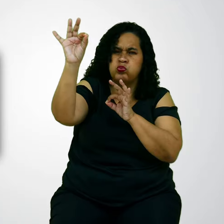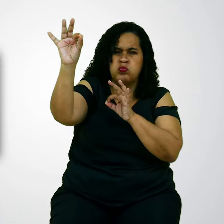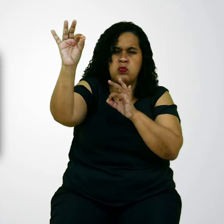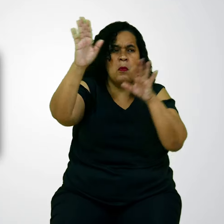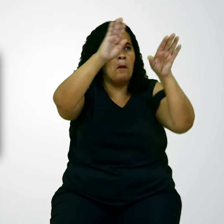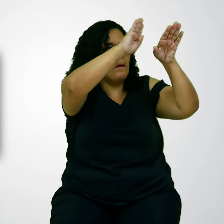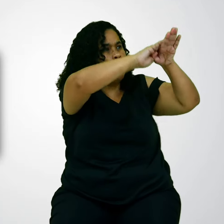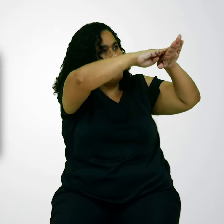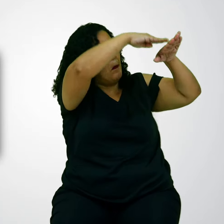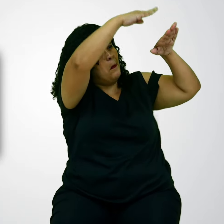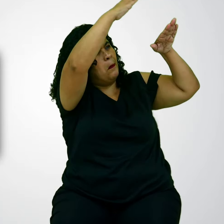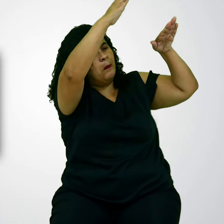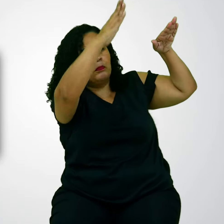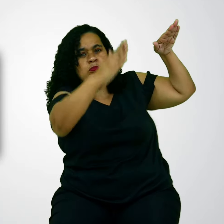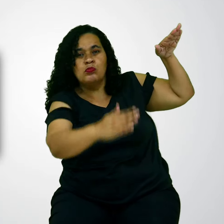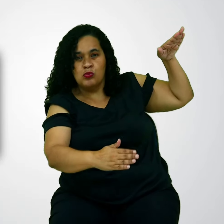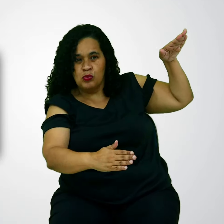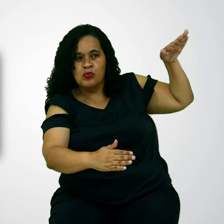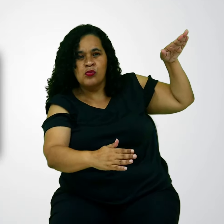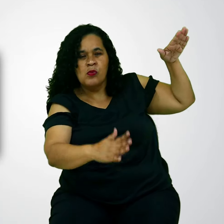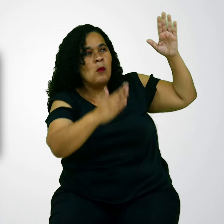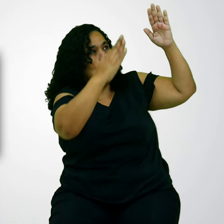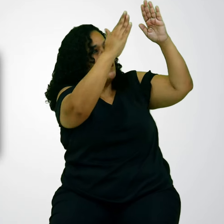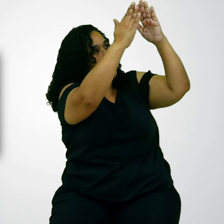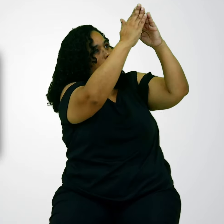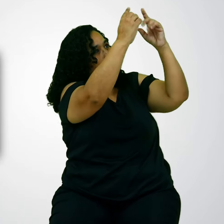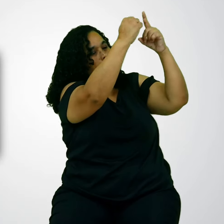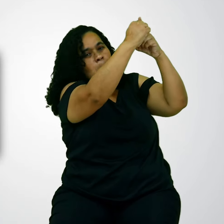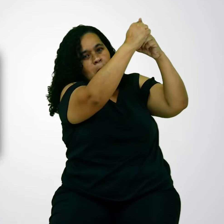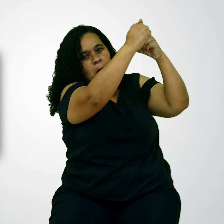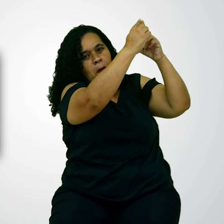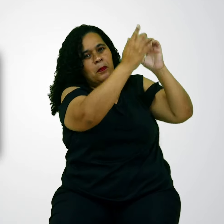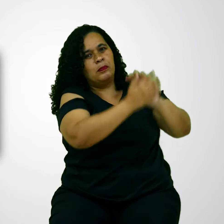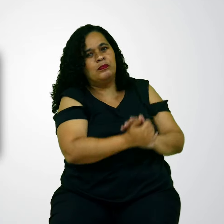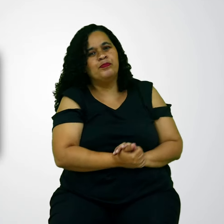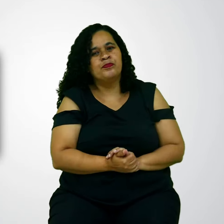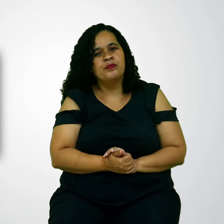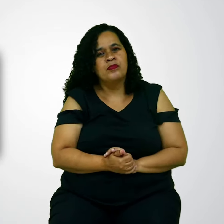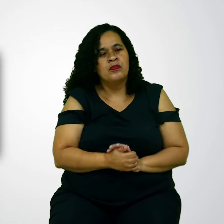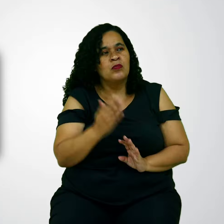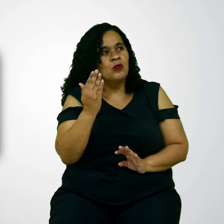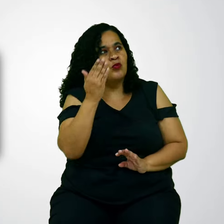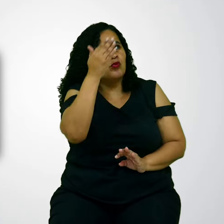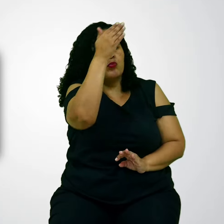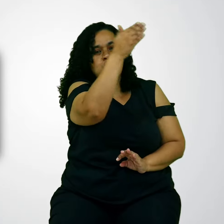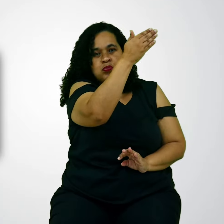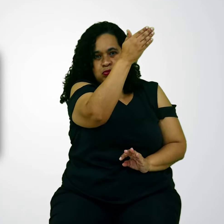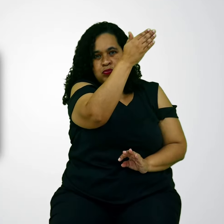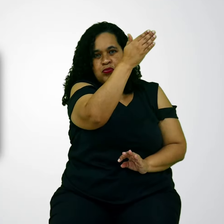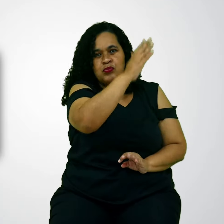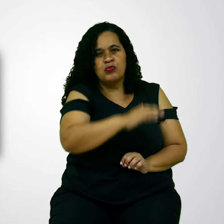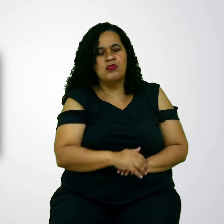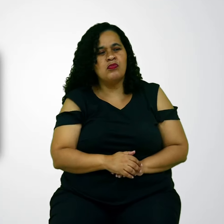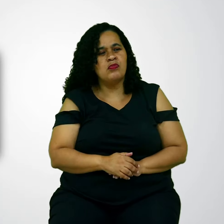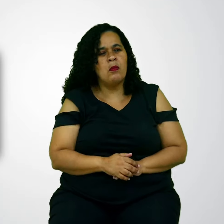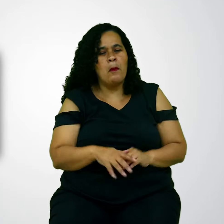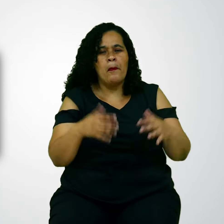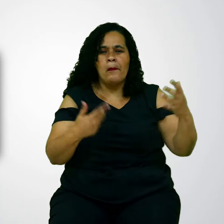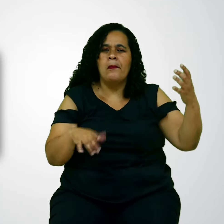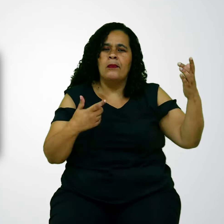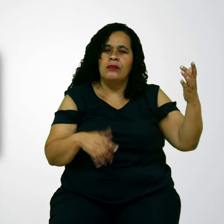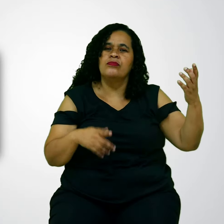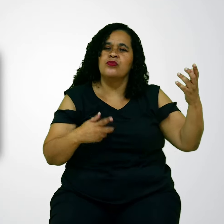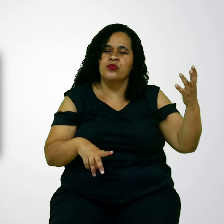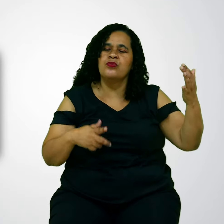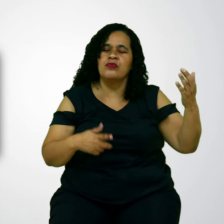conhecer. Nós íamos para lá e eu tocava meia-lua. E aí eu chacoalhava a meia-lua. E as